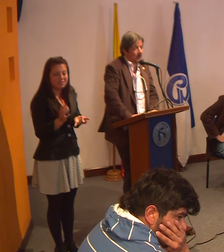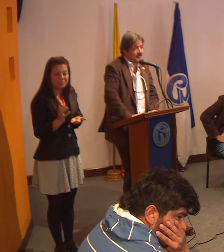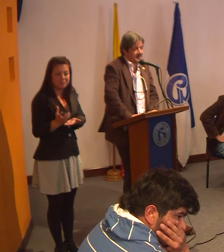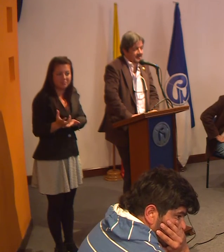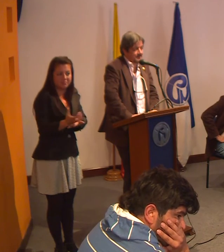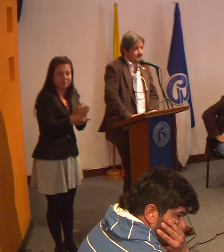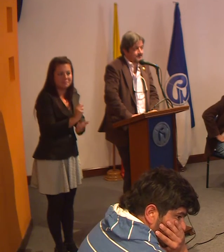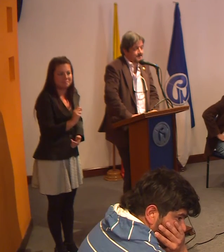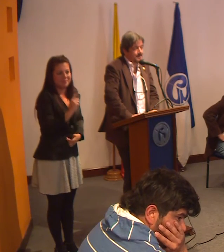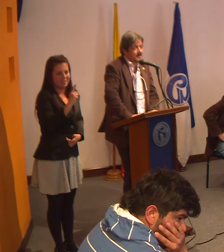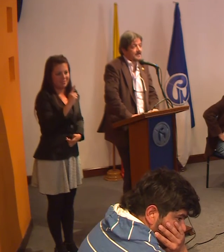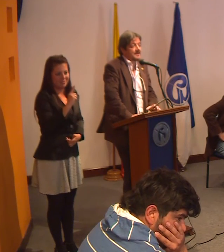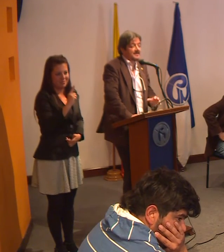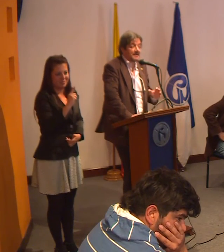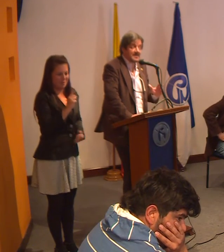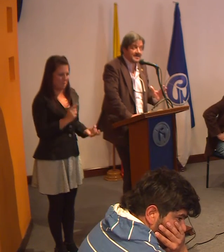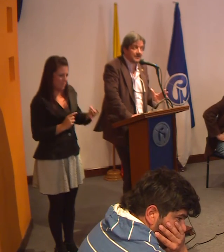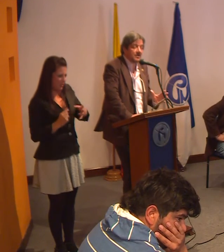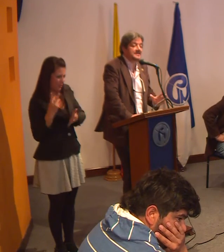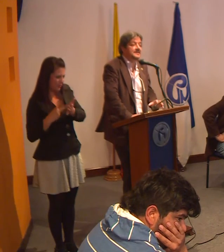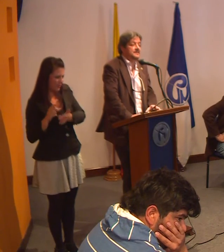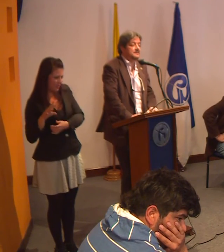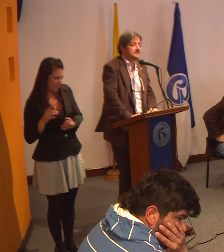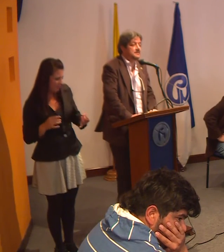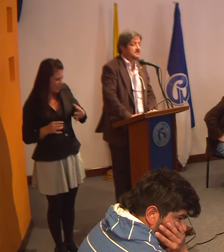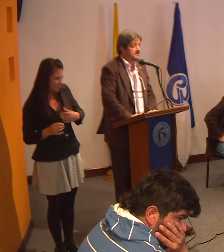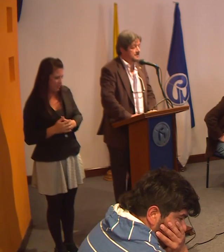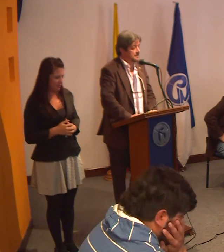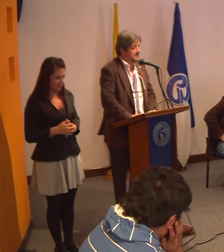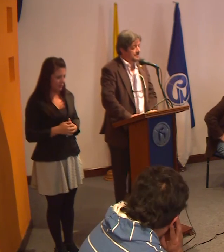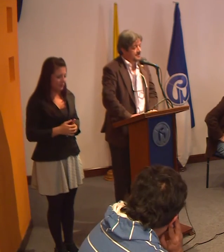recaudo aumenten. También debo decir